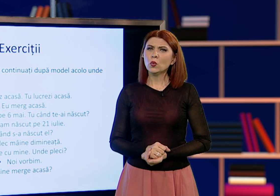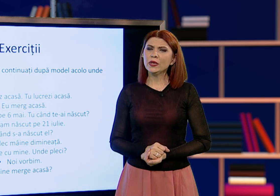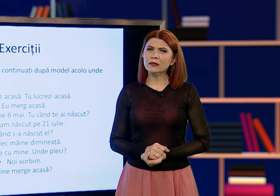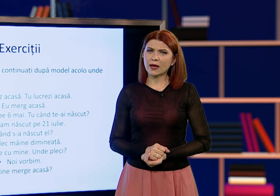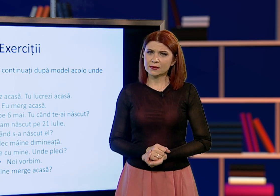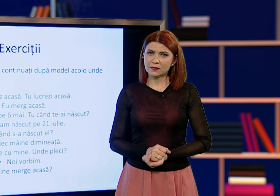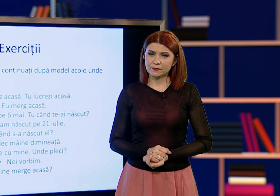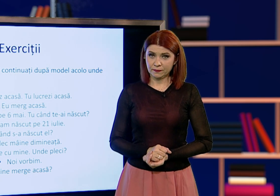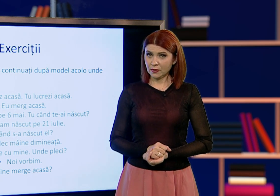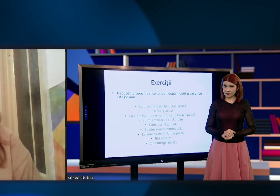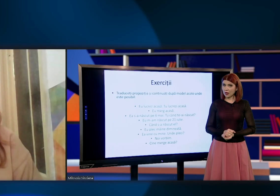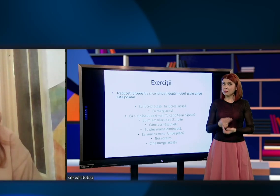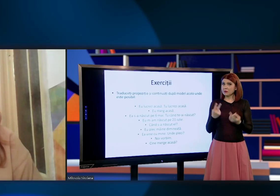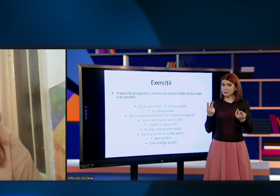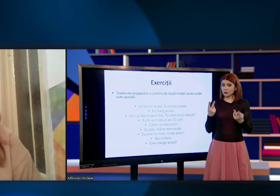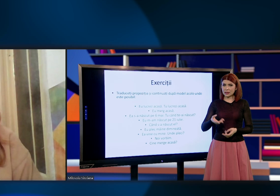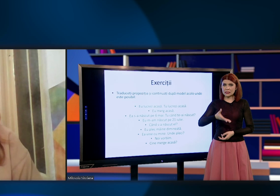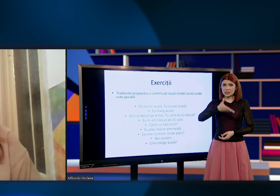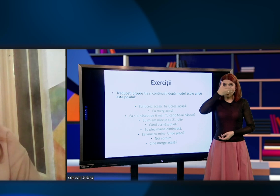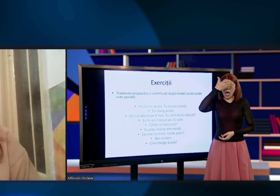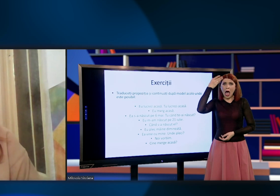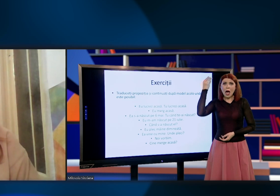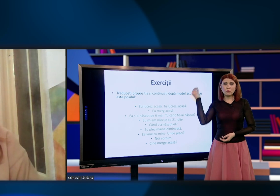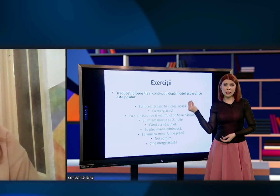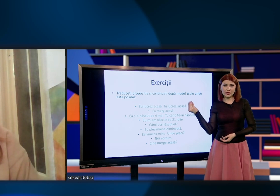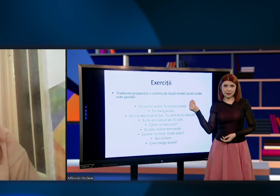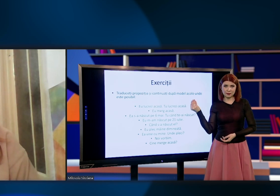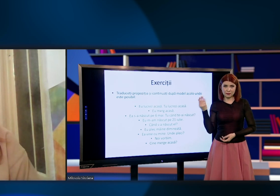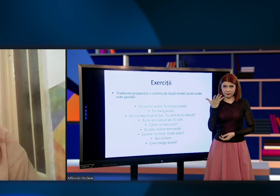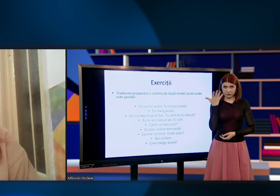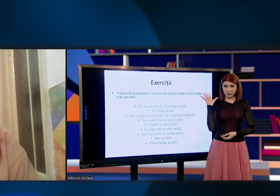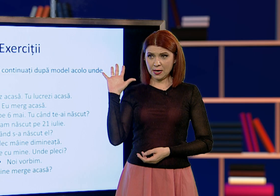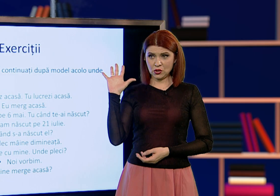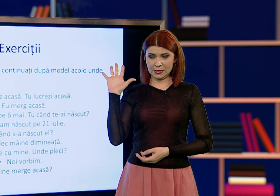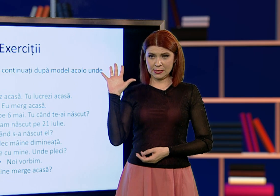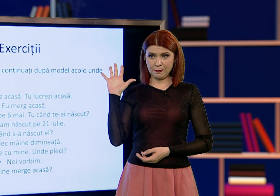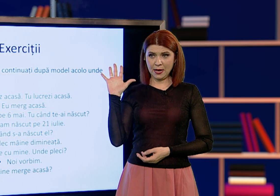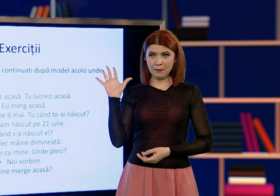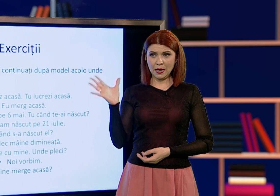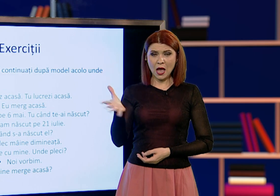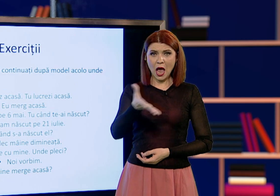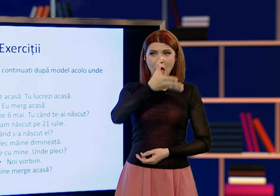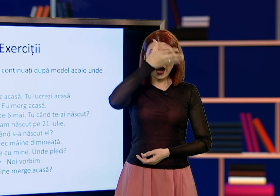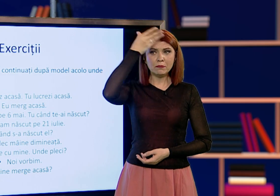uitat Da e important să spun am uitat Da aceasta este palma am